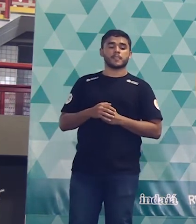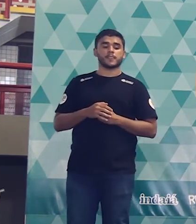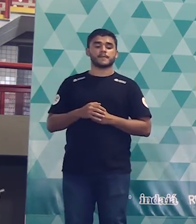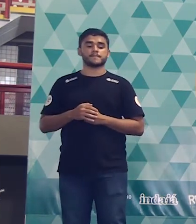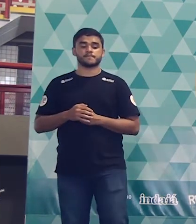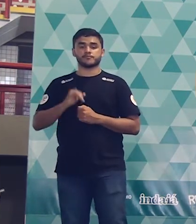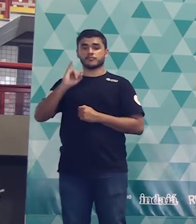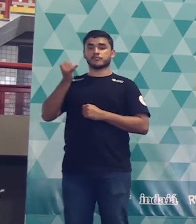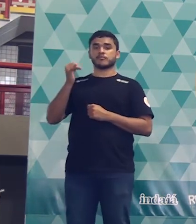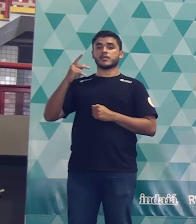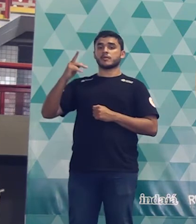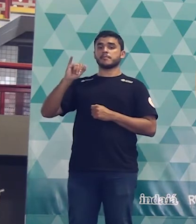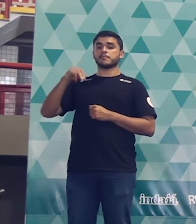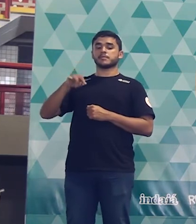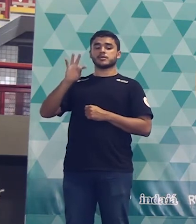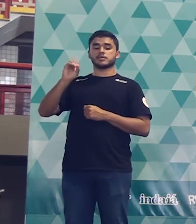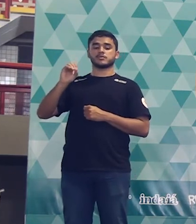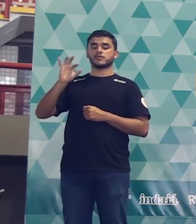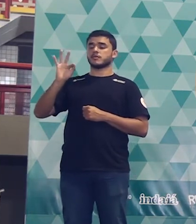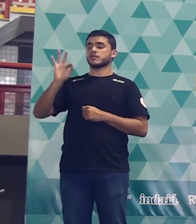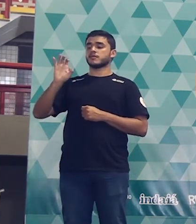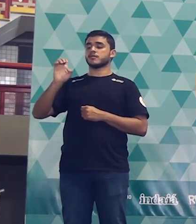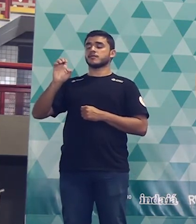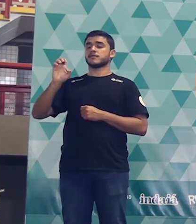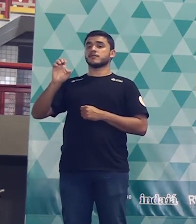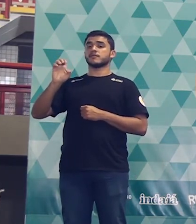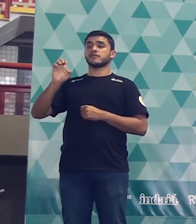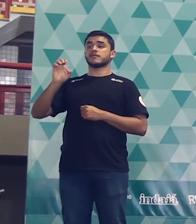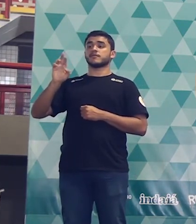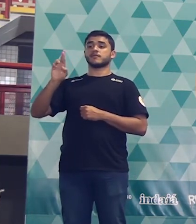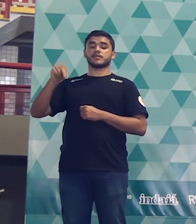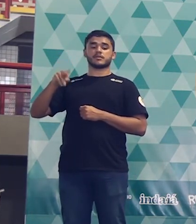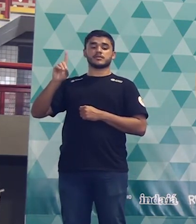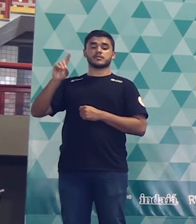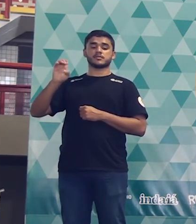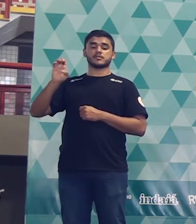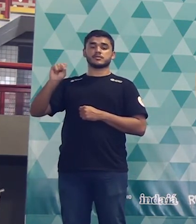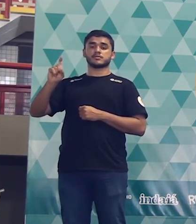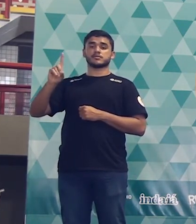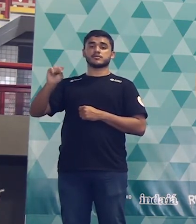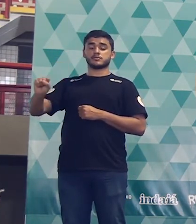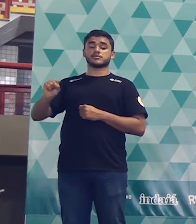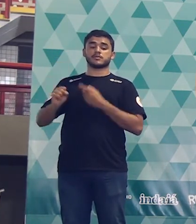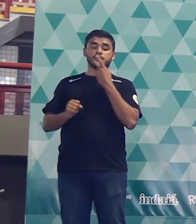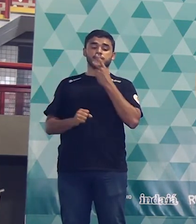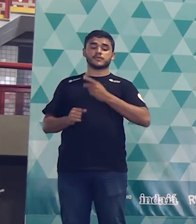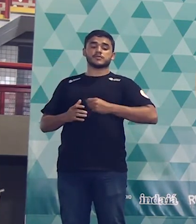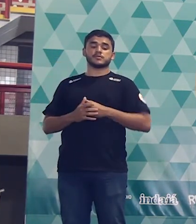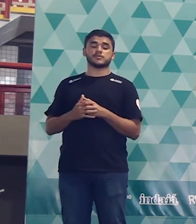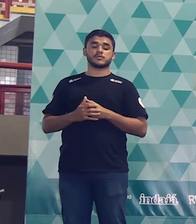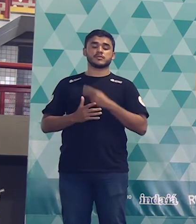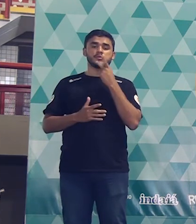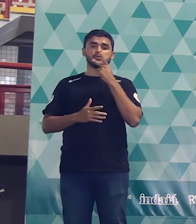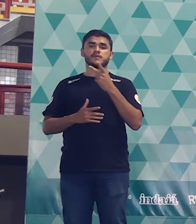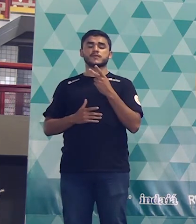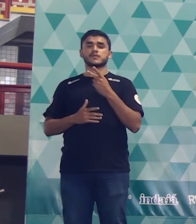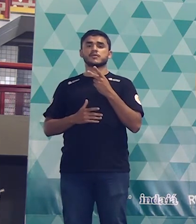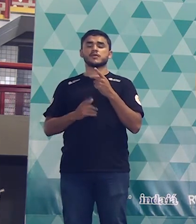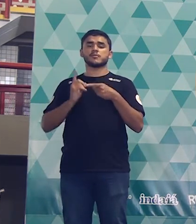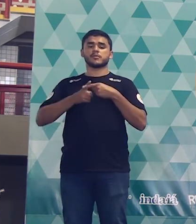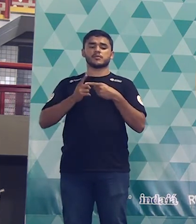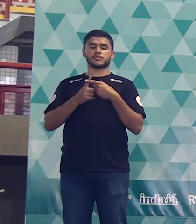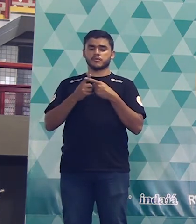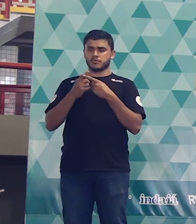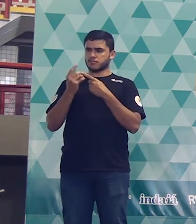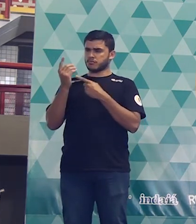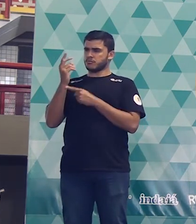J. Pinto Fernandes. O J é o nome, vocês concordam? Pinto Fernandes é o sobrenome. Por que será que Drummond omitiu